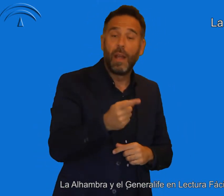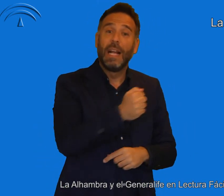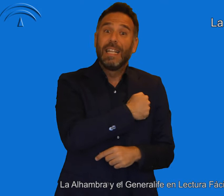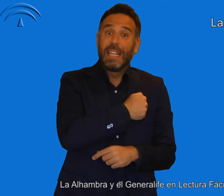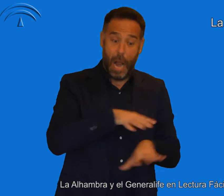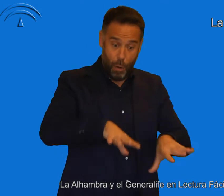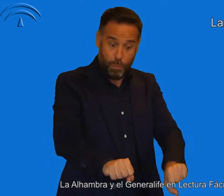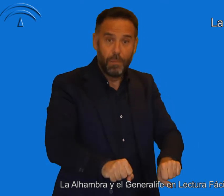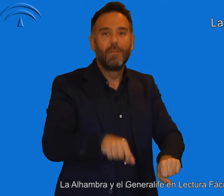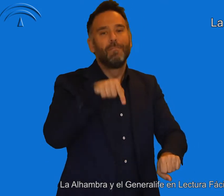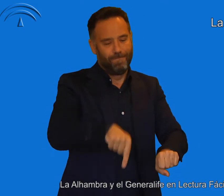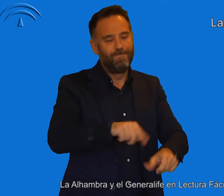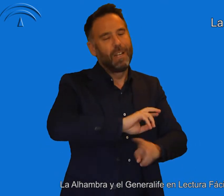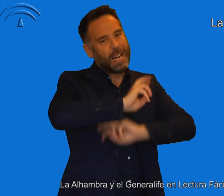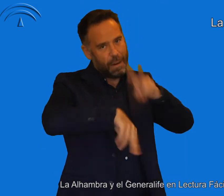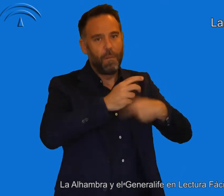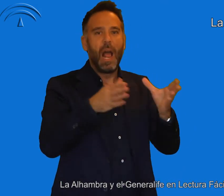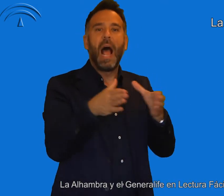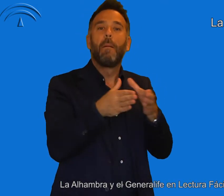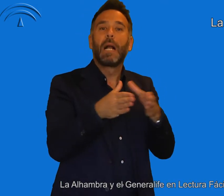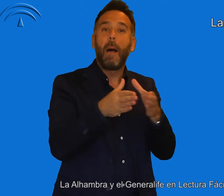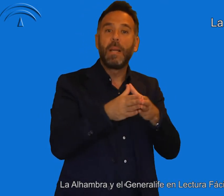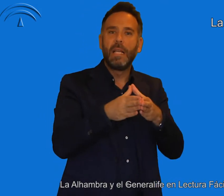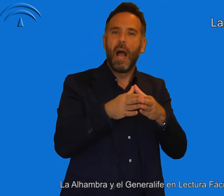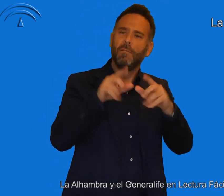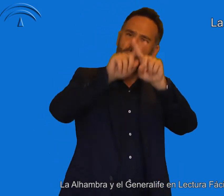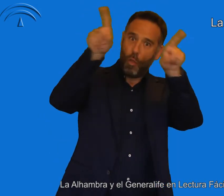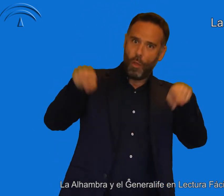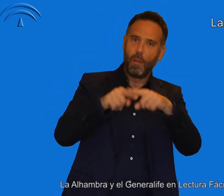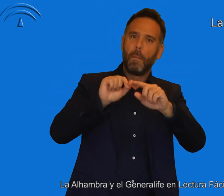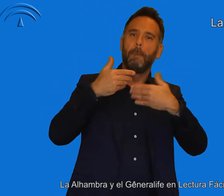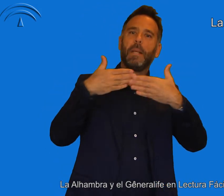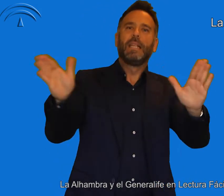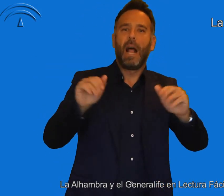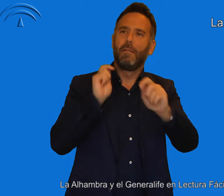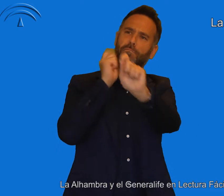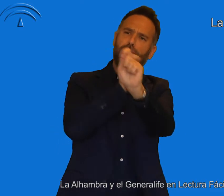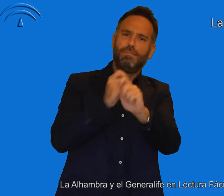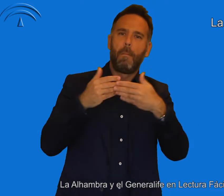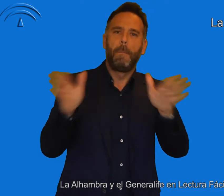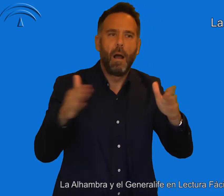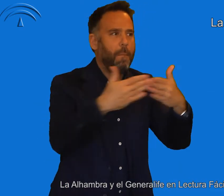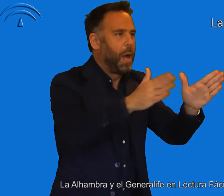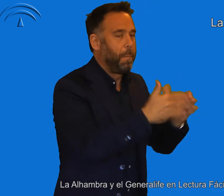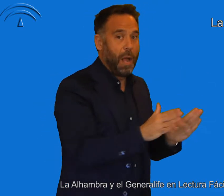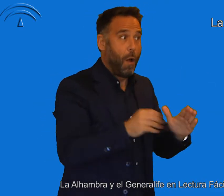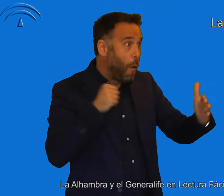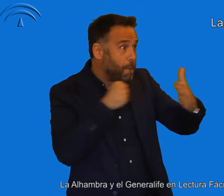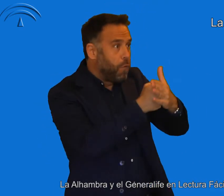Después de los nazaríes, los cristianos usaron esa sala como capilla y abrieron grandes ventanales. Al fondo de